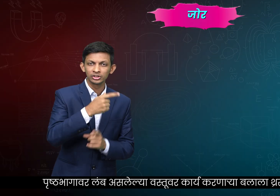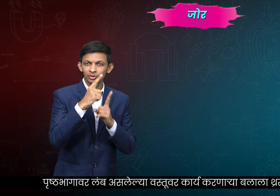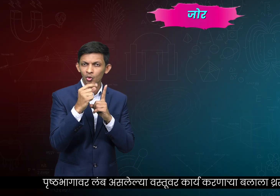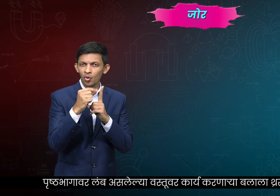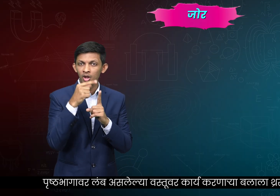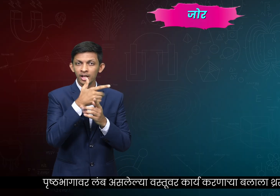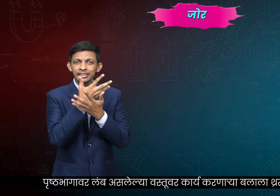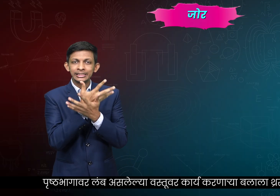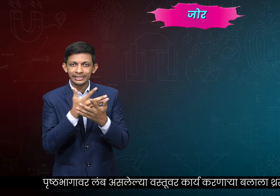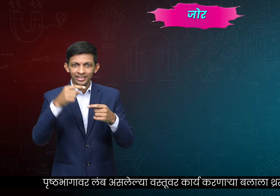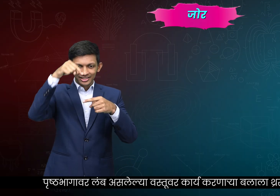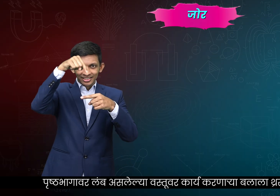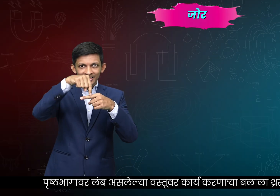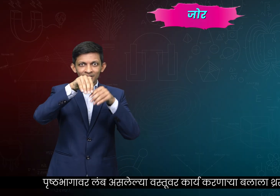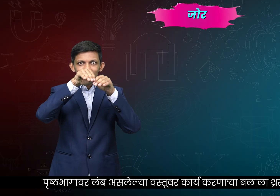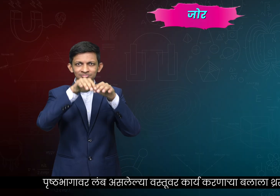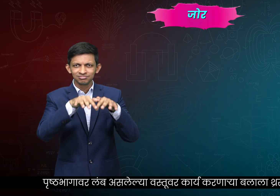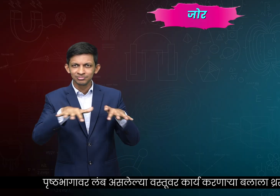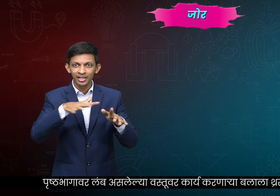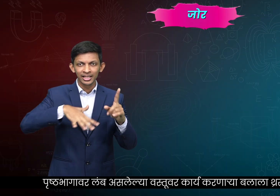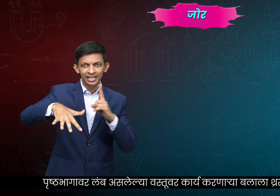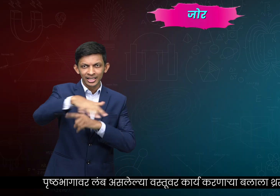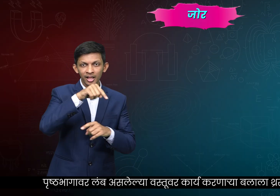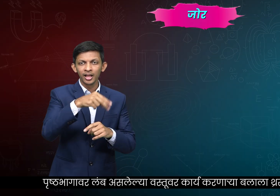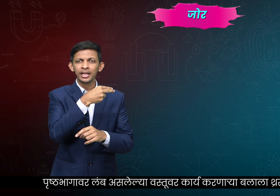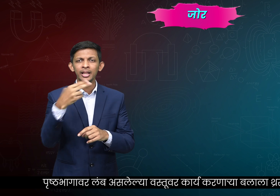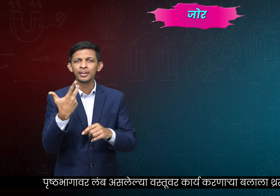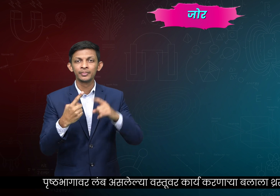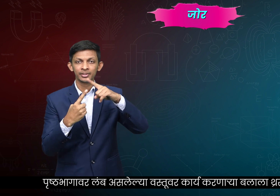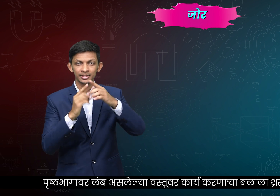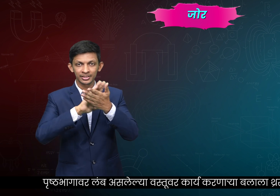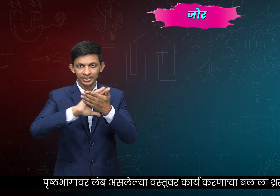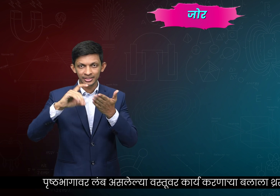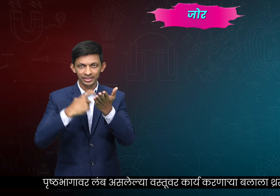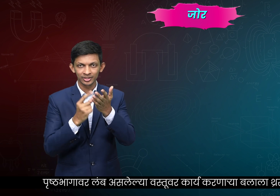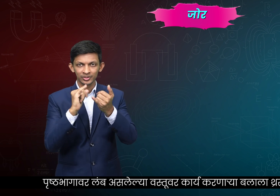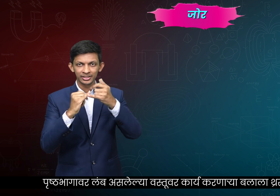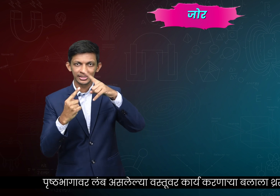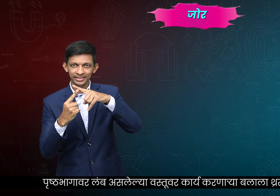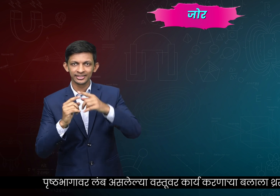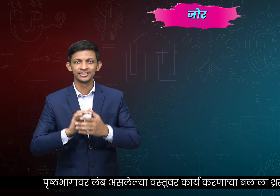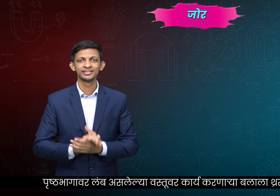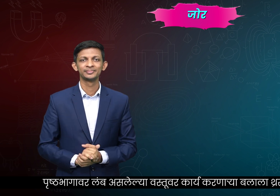पृष्ठभागावर लंब असलेल्या वस्तूवर कार्य करणाऱ्या बलाला थ्रस्ट असे म्हणतात.